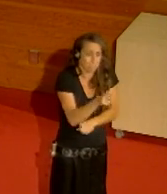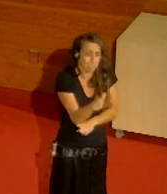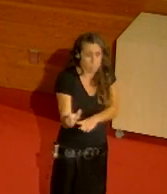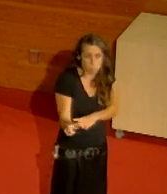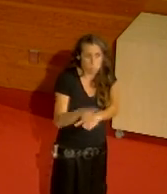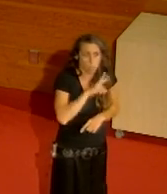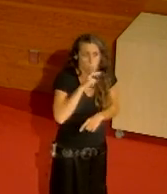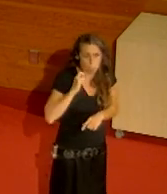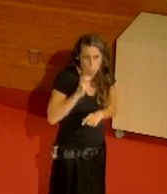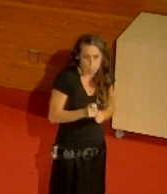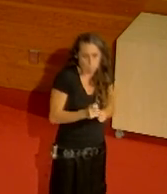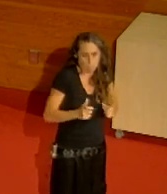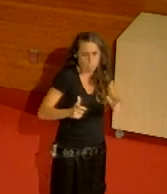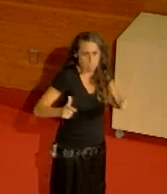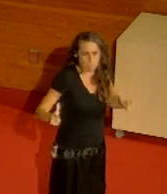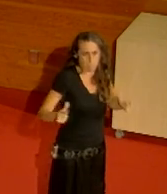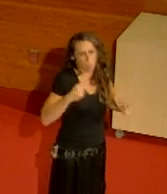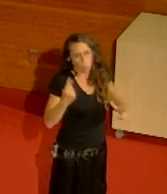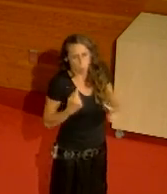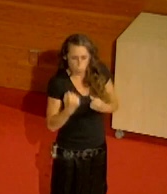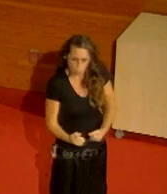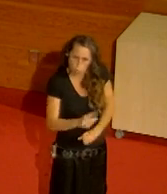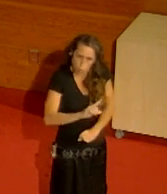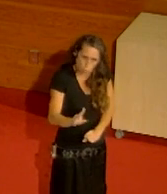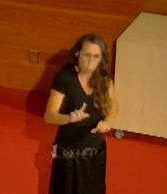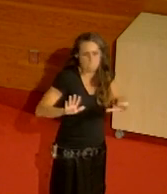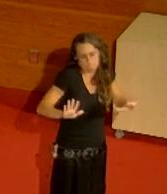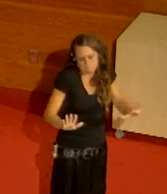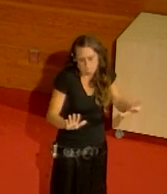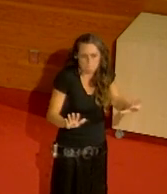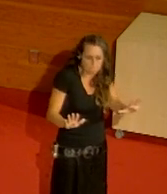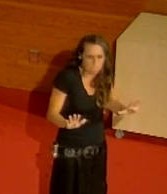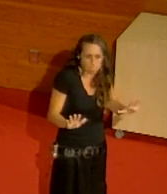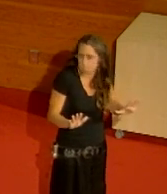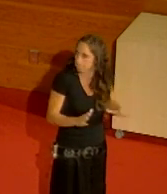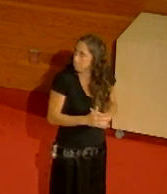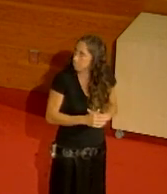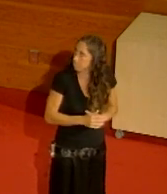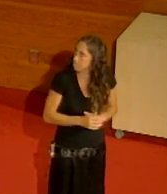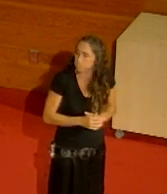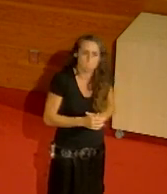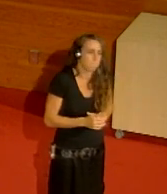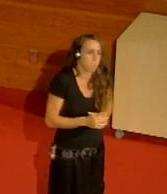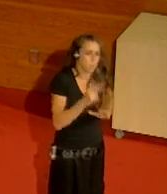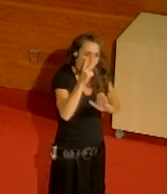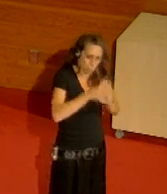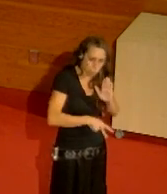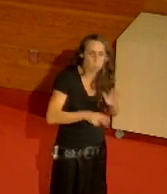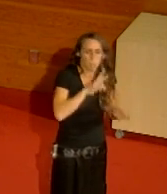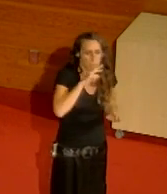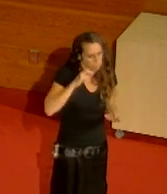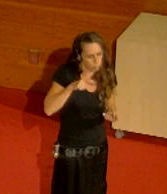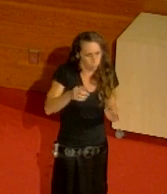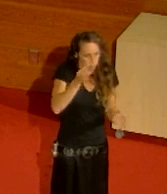judíos no son un trato de oxxos pero si llevan siguen las normas del judaísmo de manera